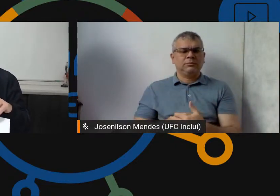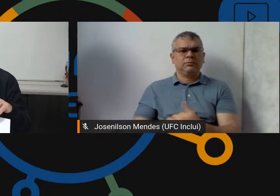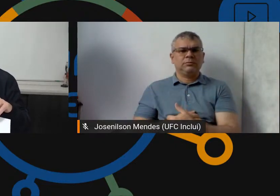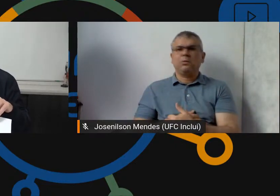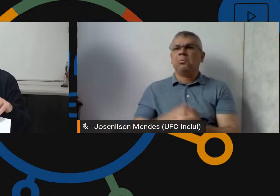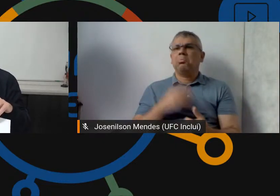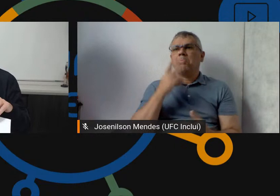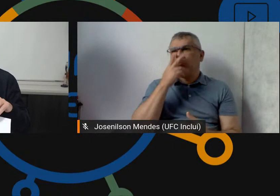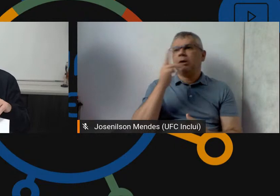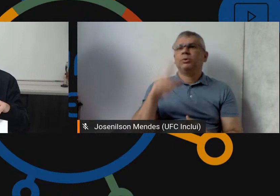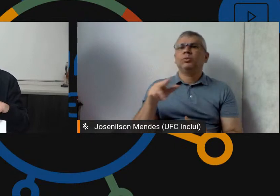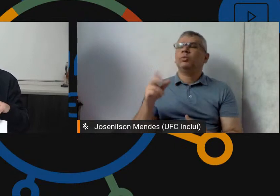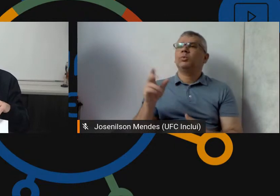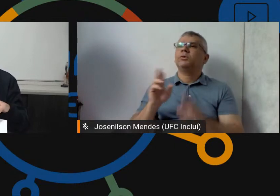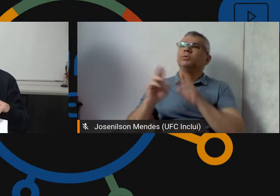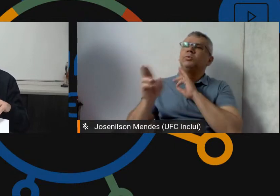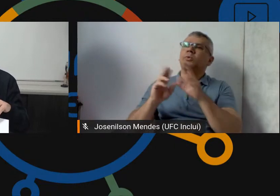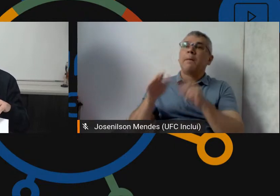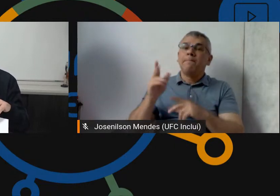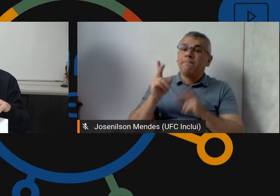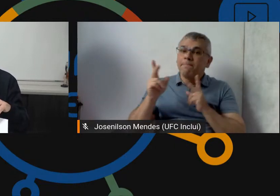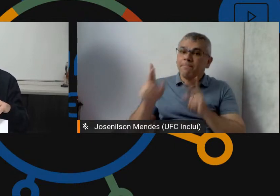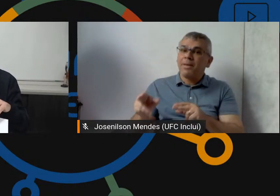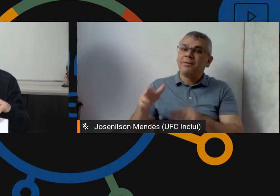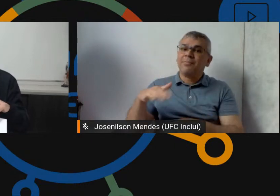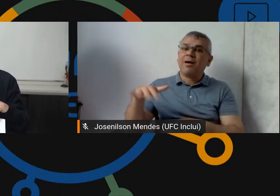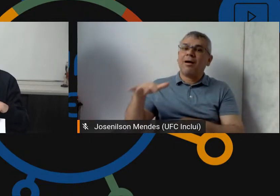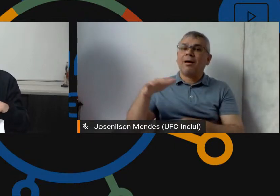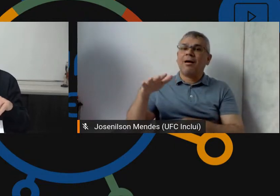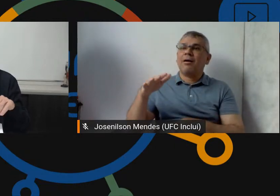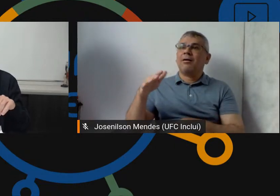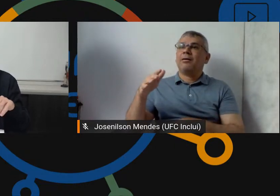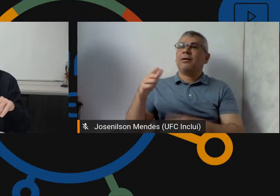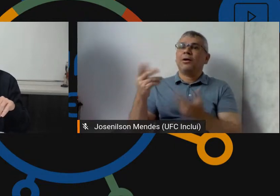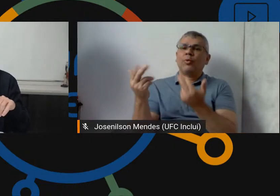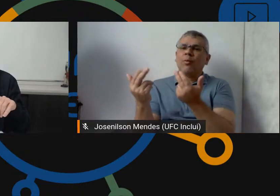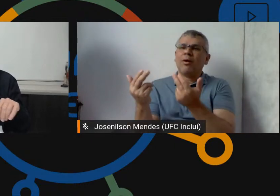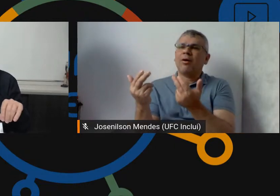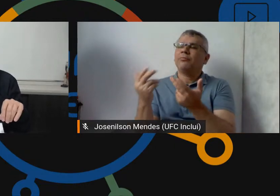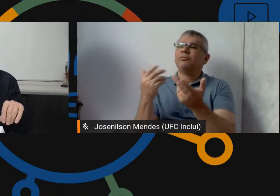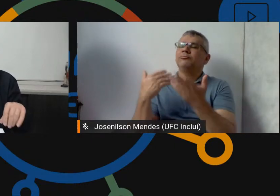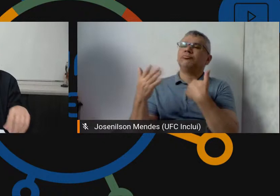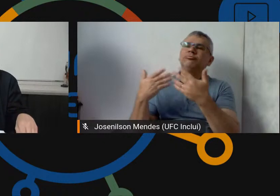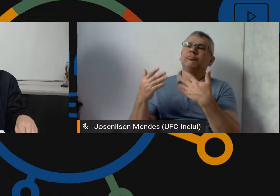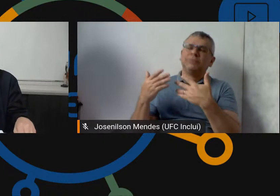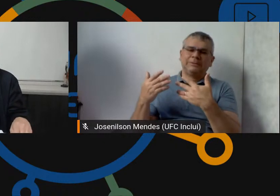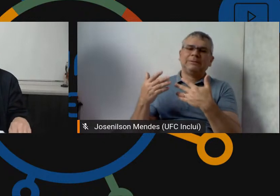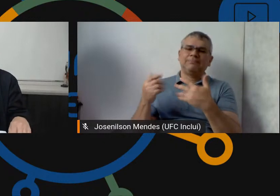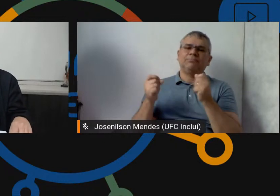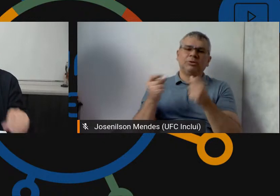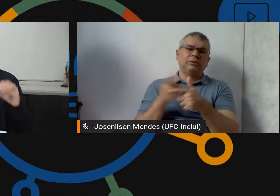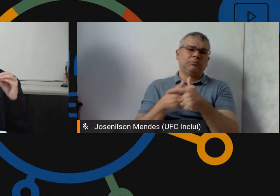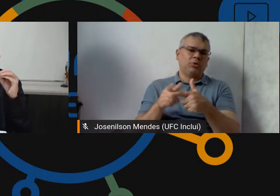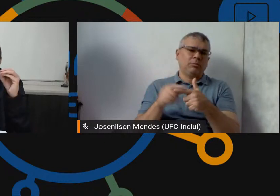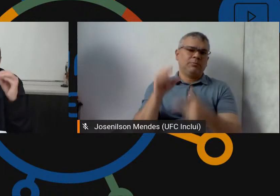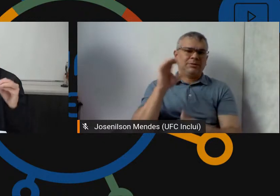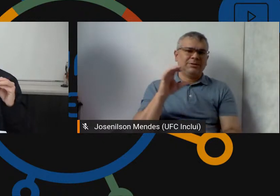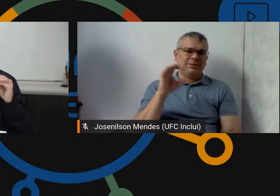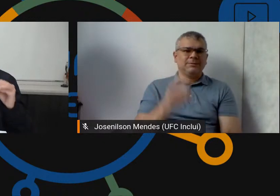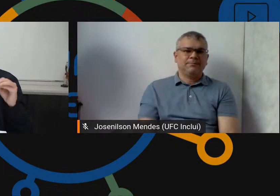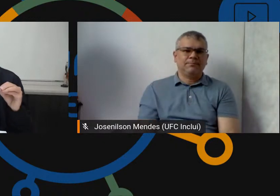outra nacionalidade. E ficam criando fantasias por aí. Isso realmente é um problema para a ciência nacional.